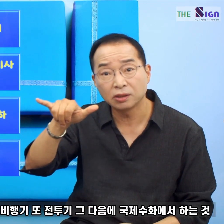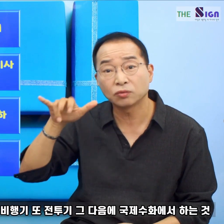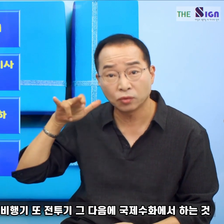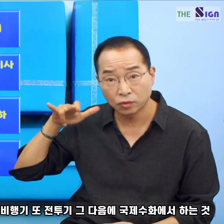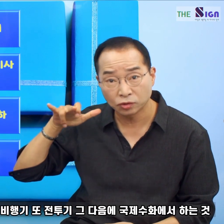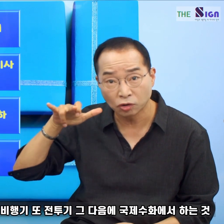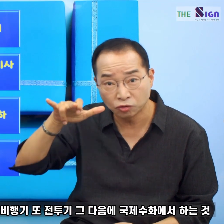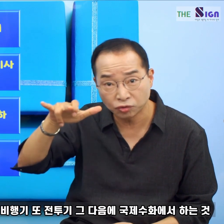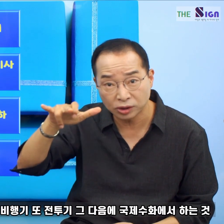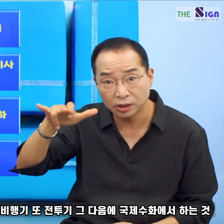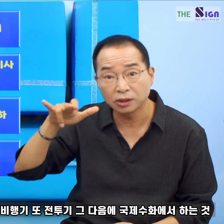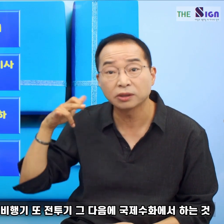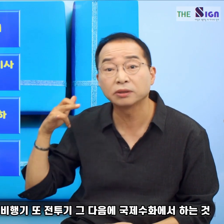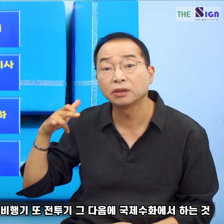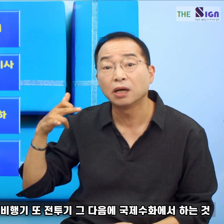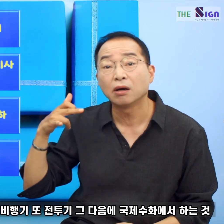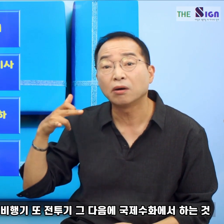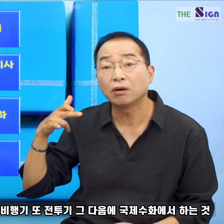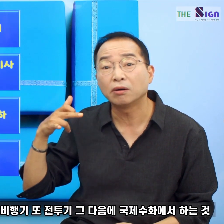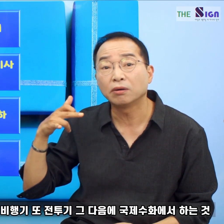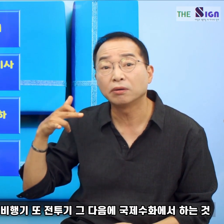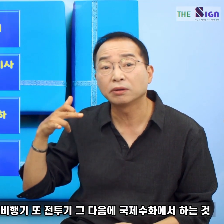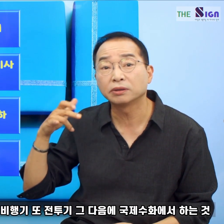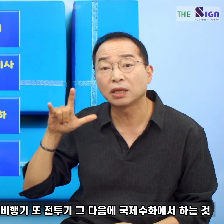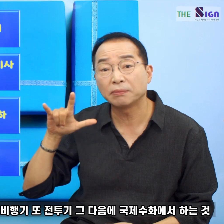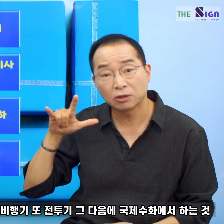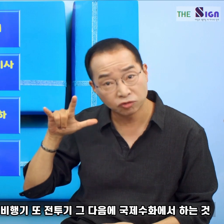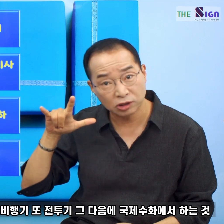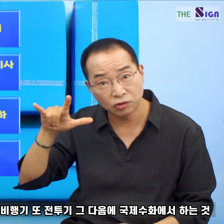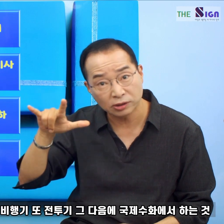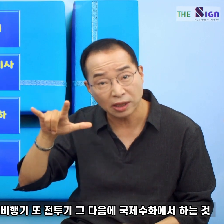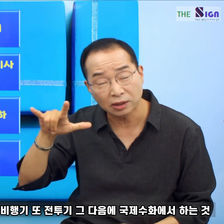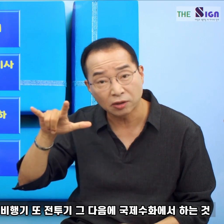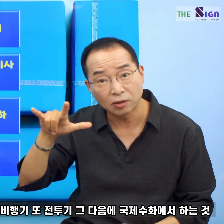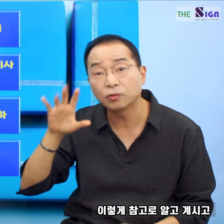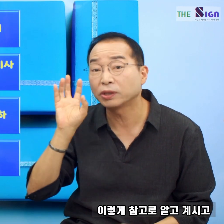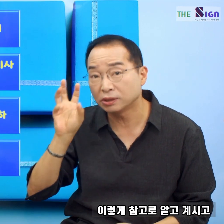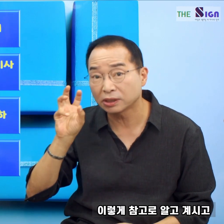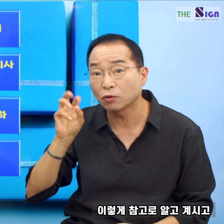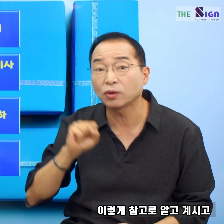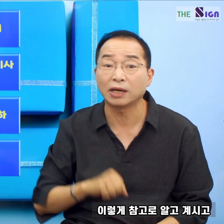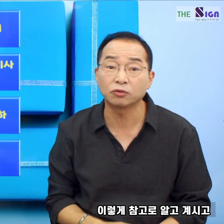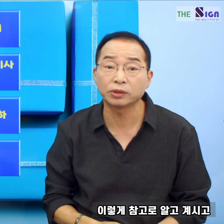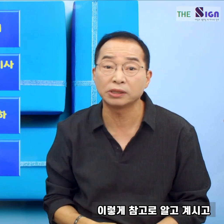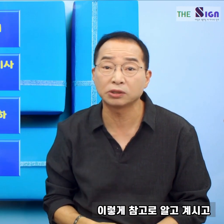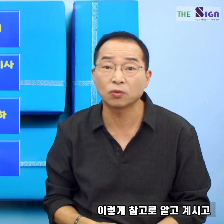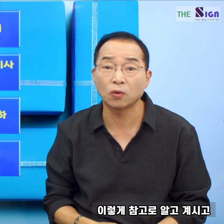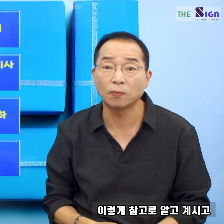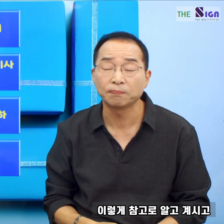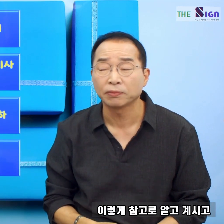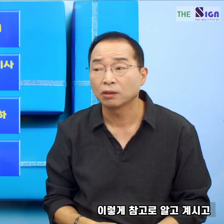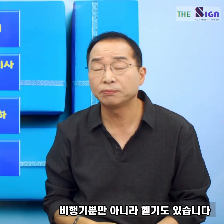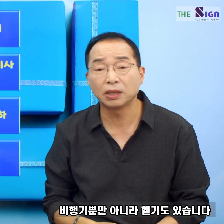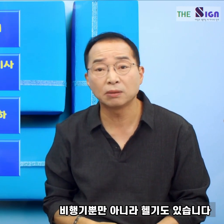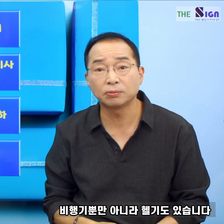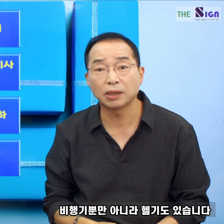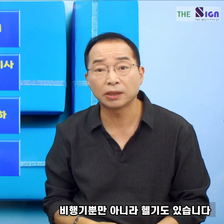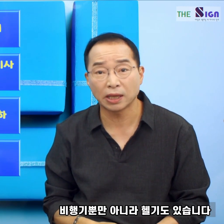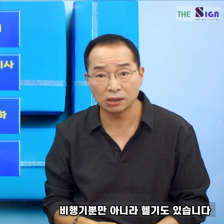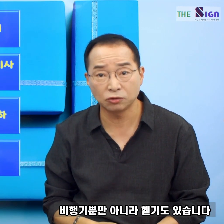또 전투기, 그 다음에 국제선에서 하는 거, 이렇게 이제 참고로 알고 계시고, 그럼 비행기뿐만 아니라 헬기도